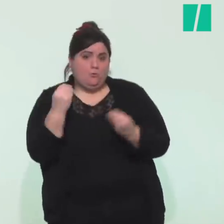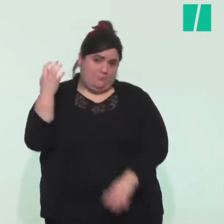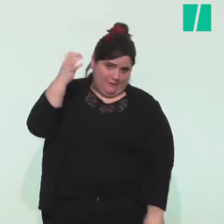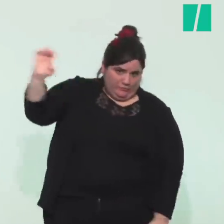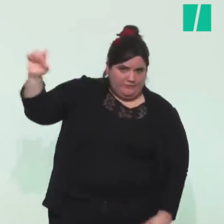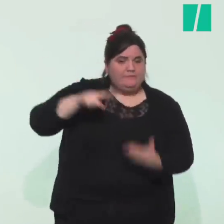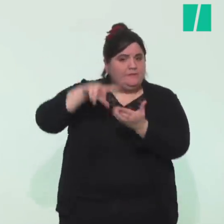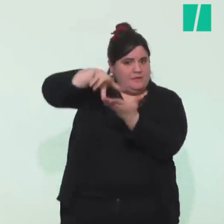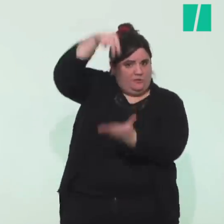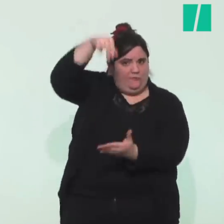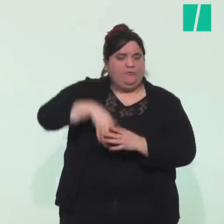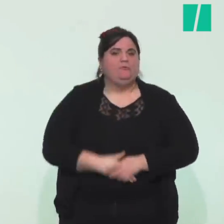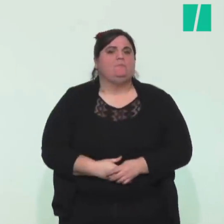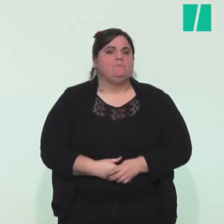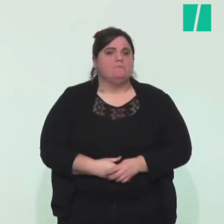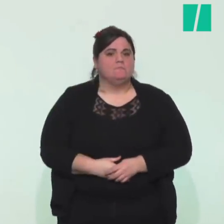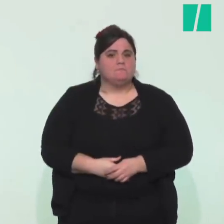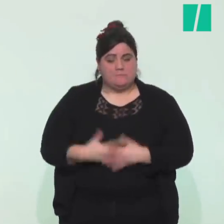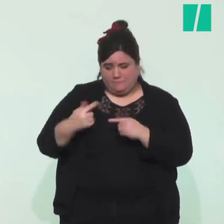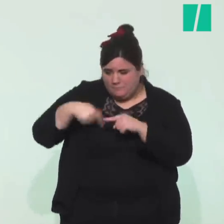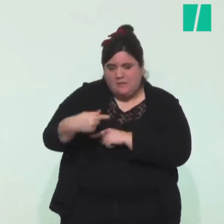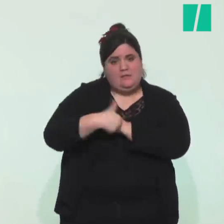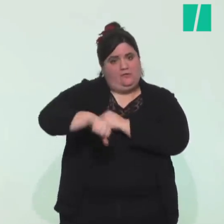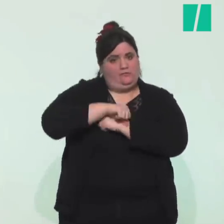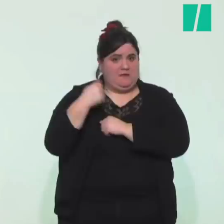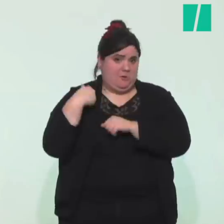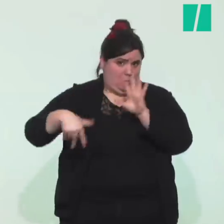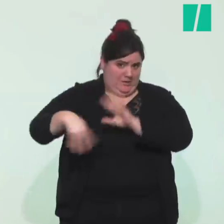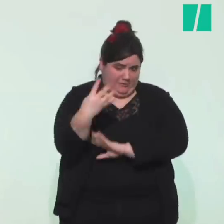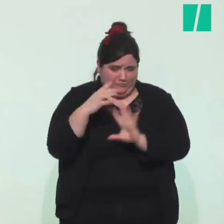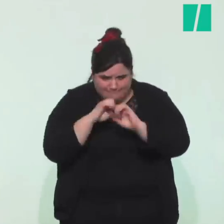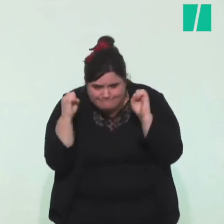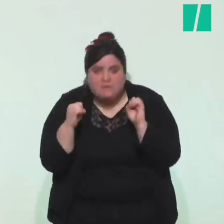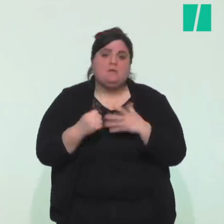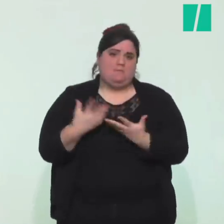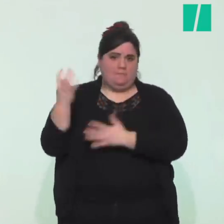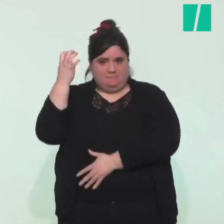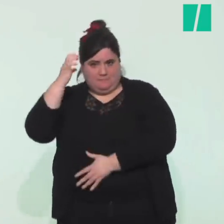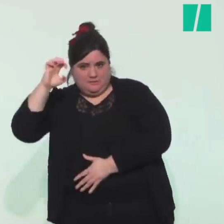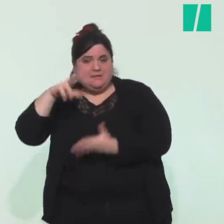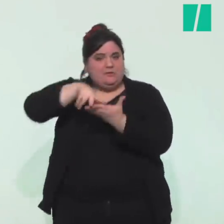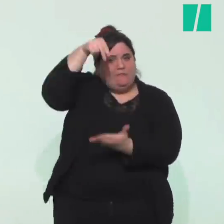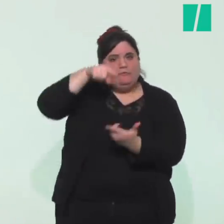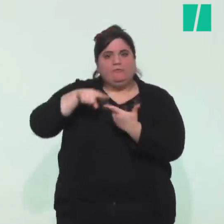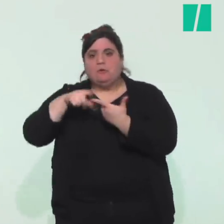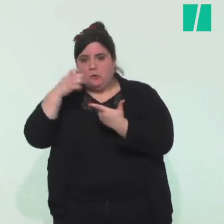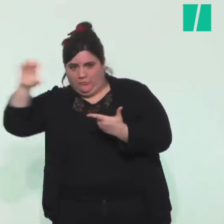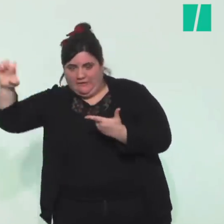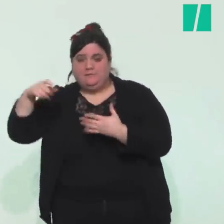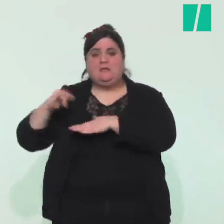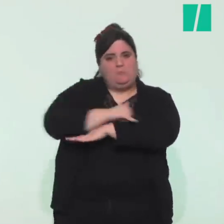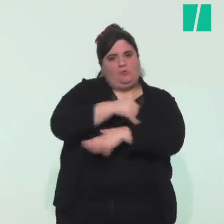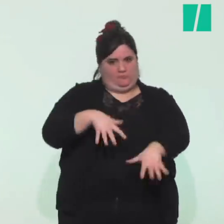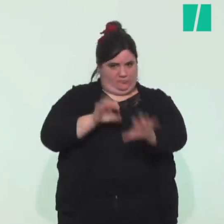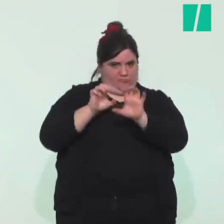Île-de-France, et émerge dans 3 régions en semaine 14, Île-de-France, Grand Est et Bourgogne-Franche-Comté.